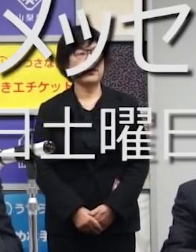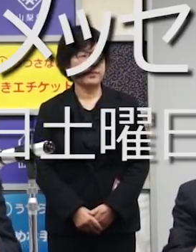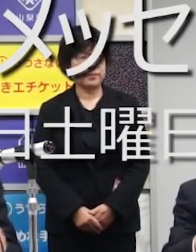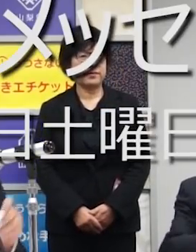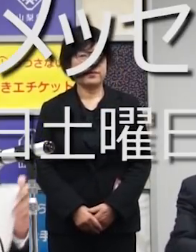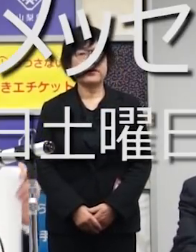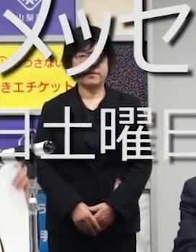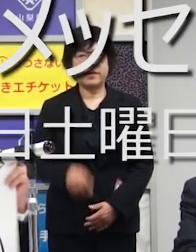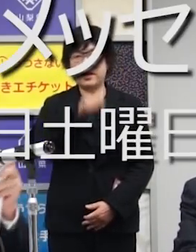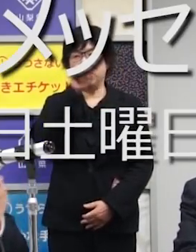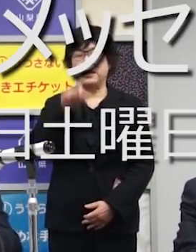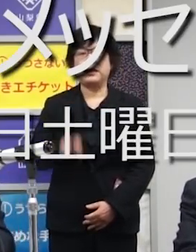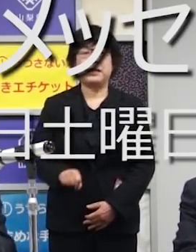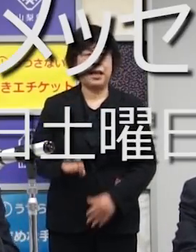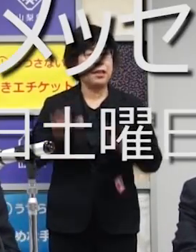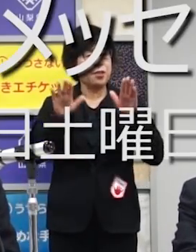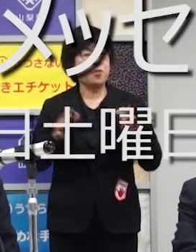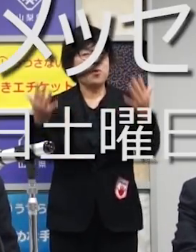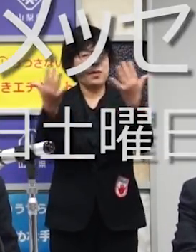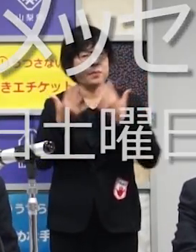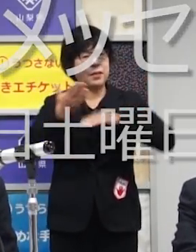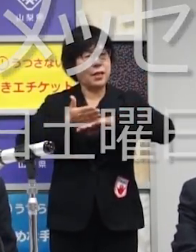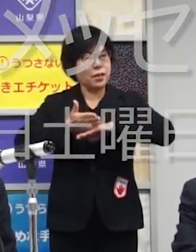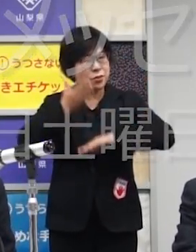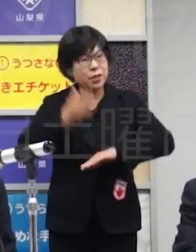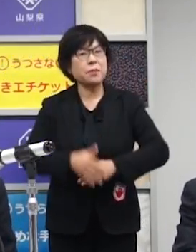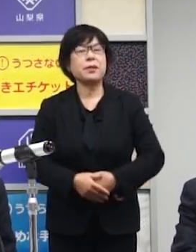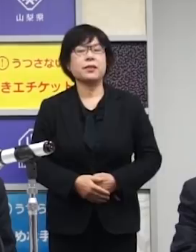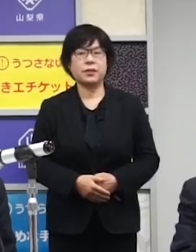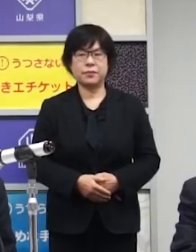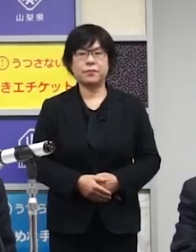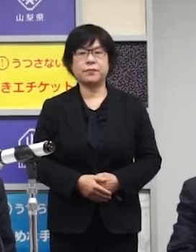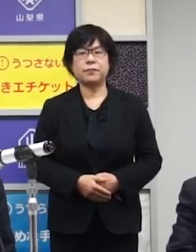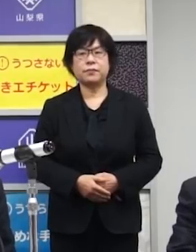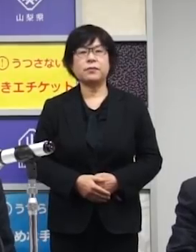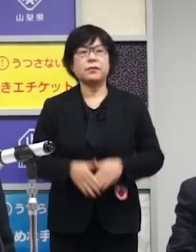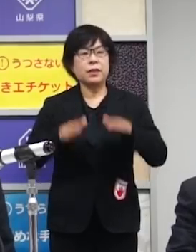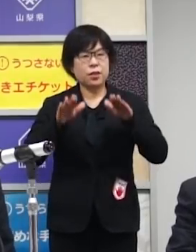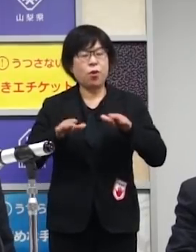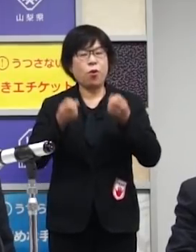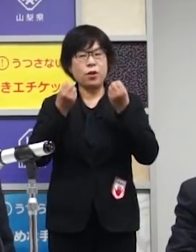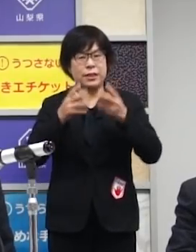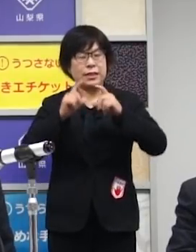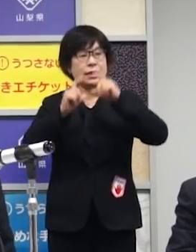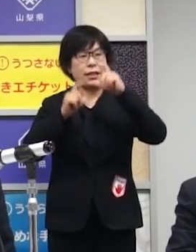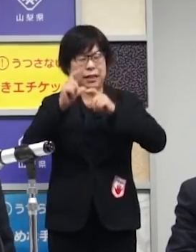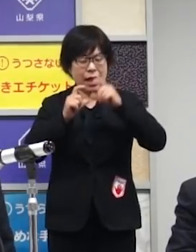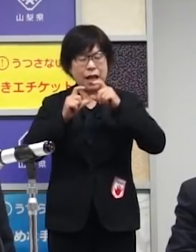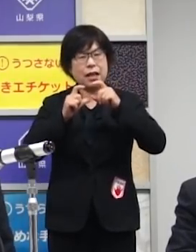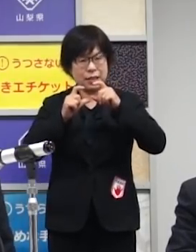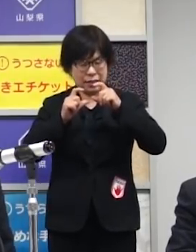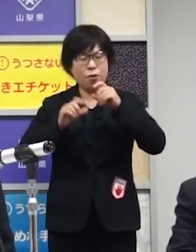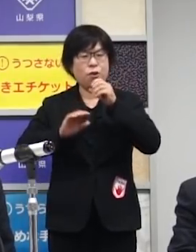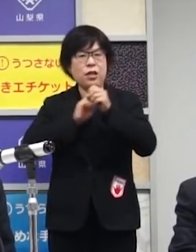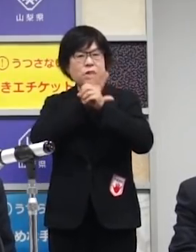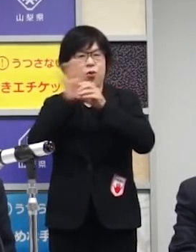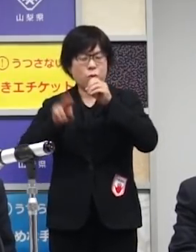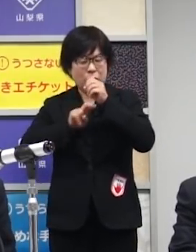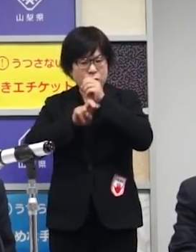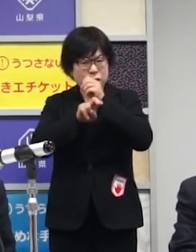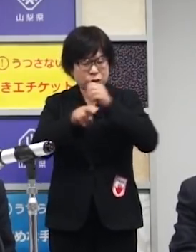それでは本日もお集まりいただきましてありがとうございます。本日も新型コロナウイルス感染症に関連しま